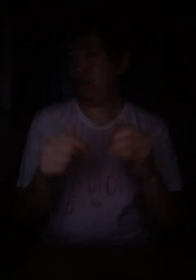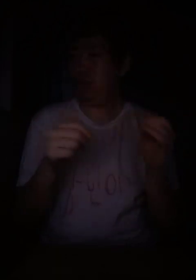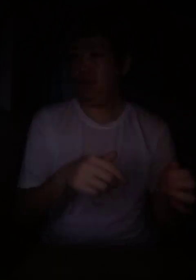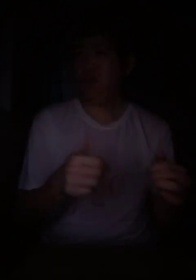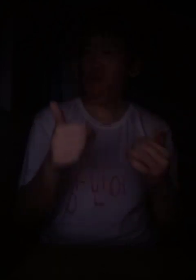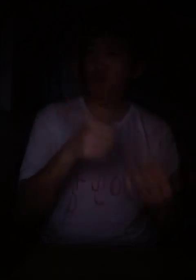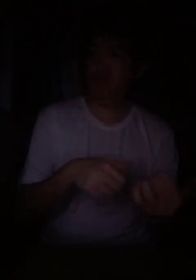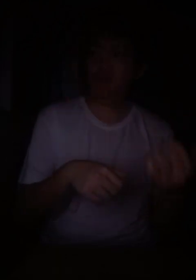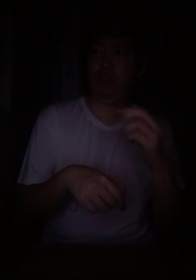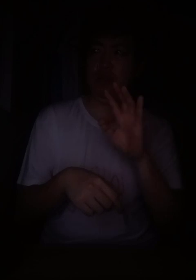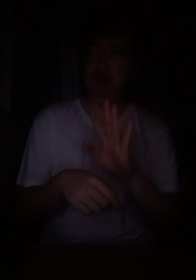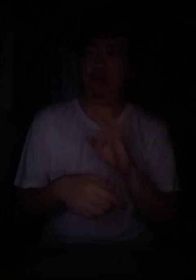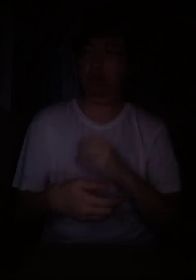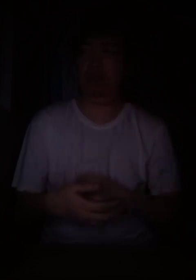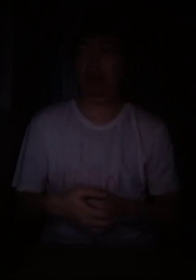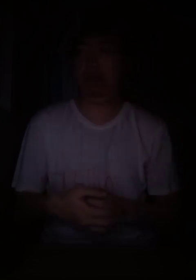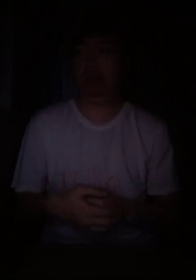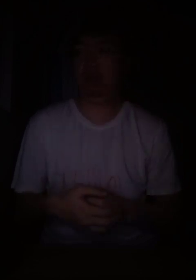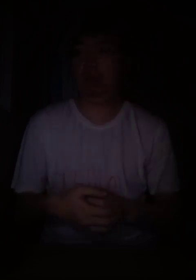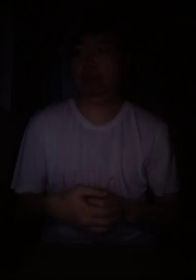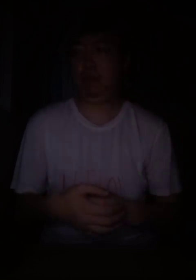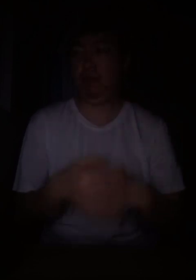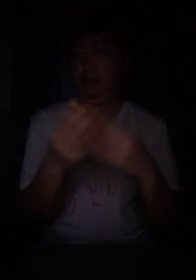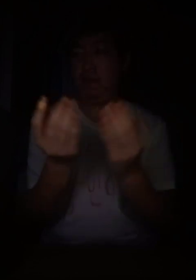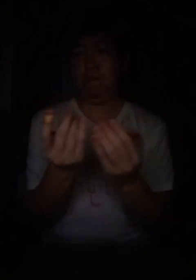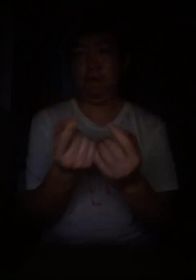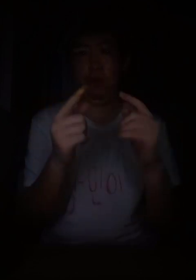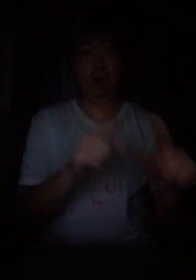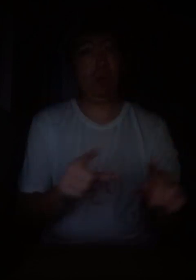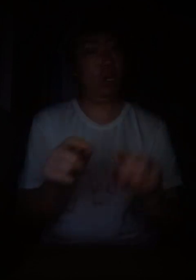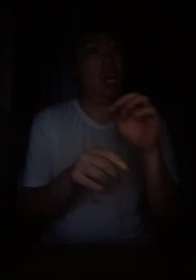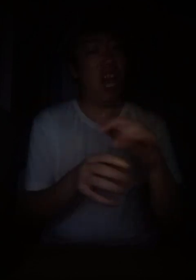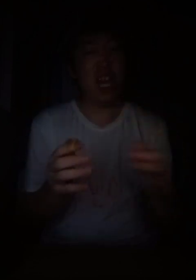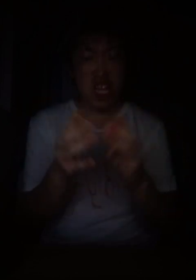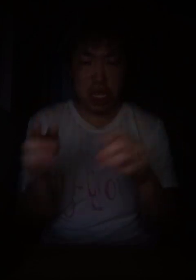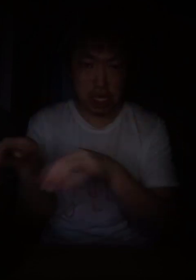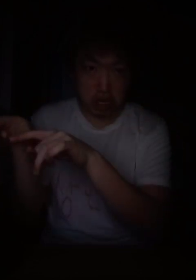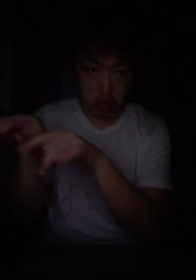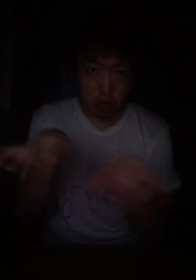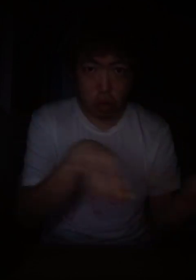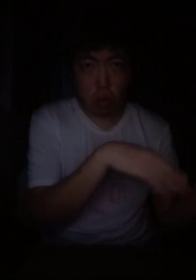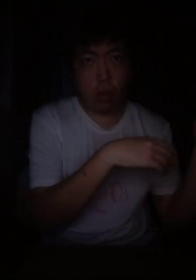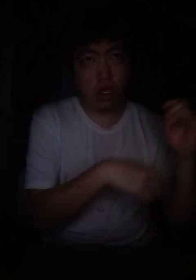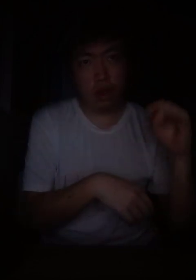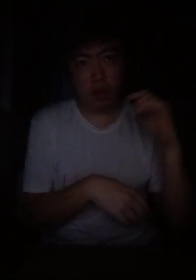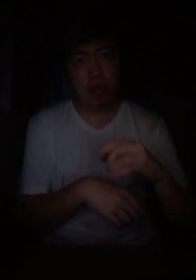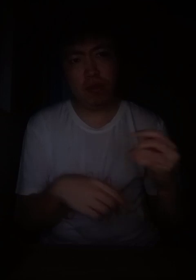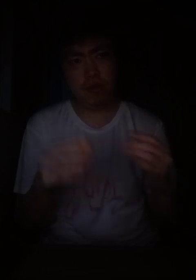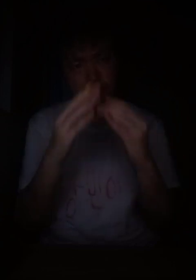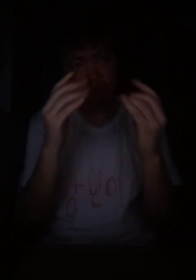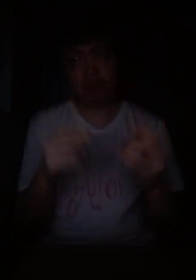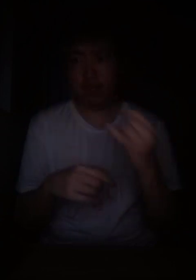채 발견됐습니다. 충남 서천에서도 야산에서 밀려내려온 토사로 집에 있던 70대 남성이